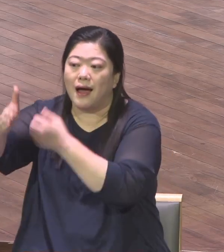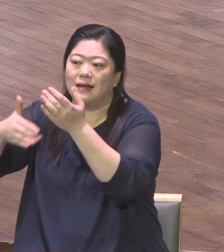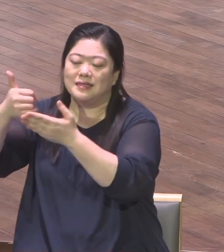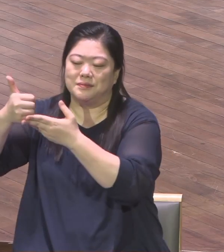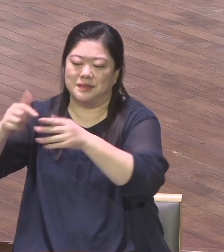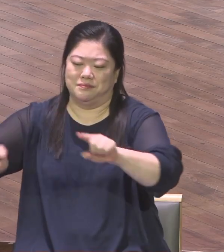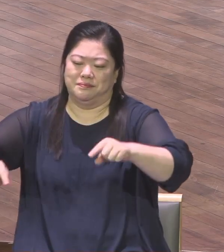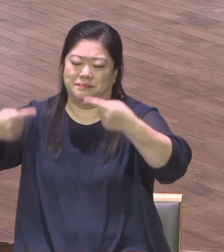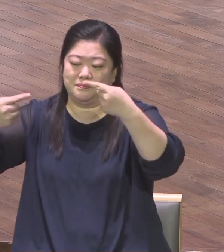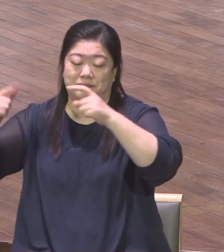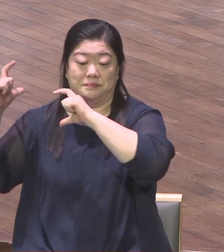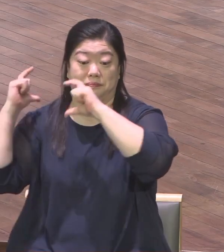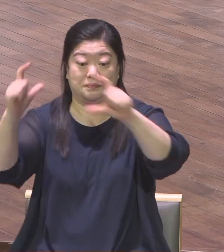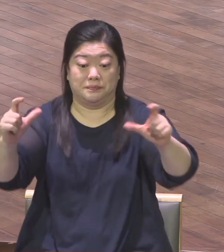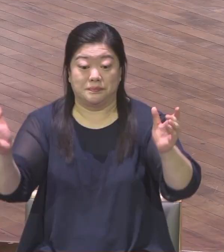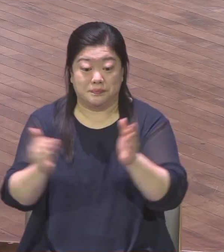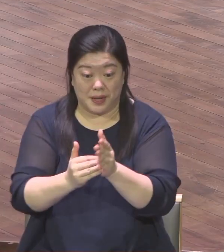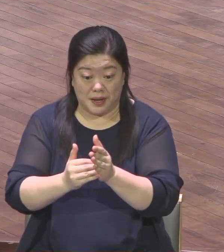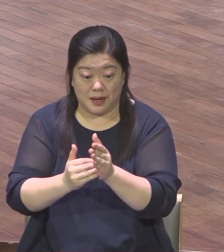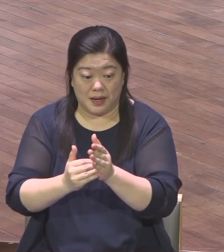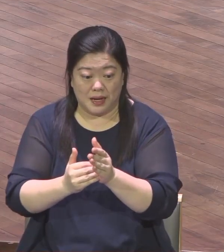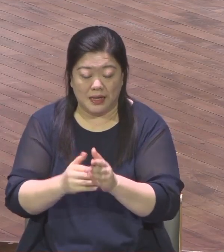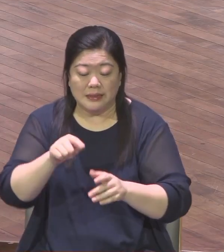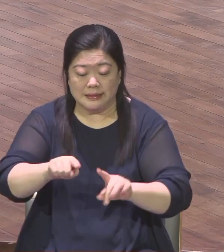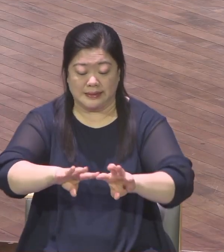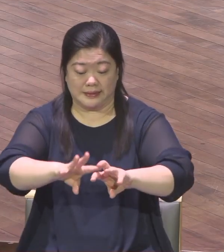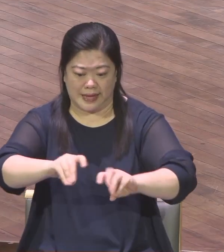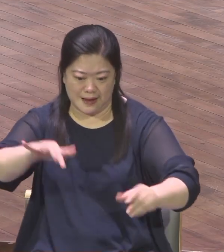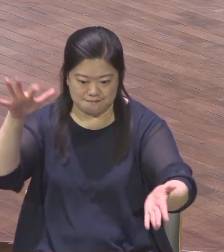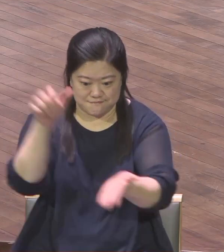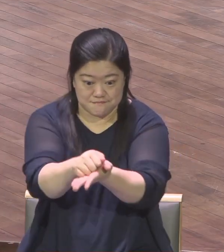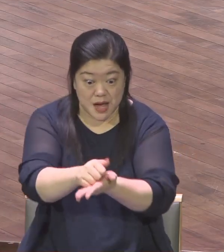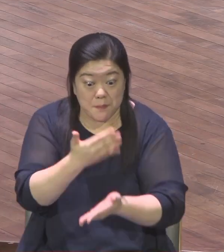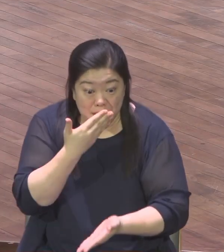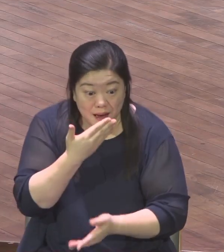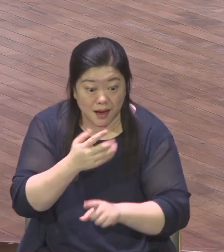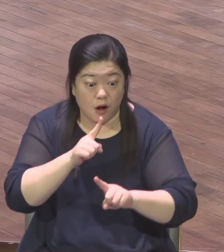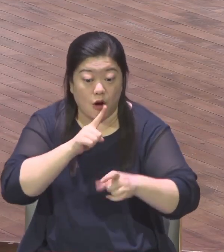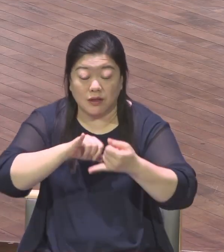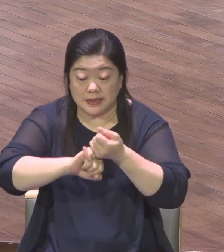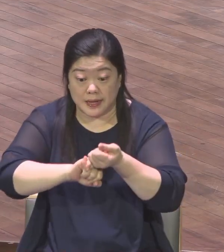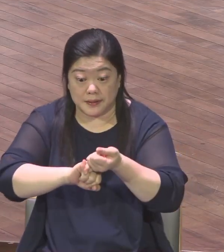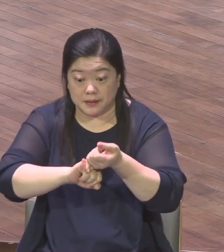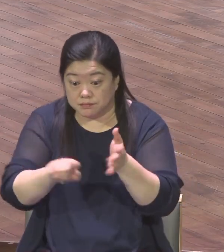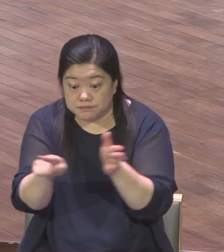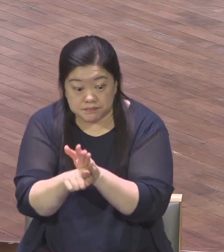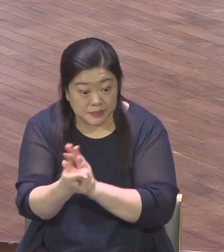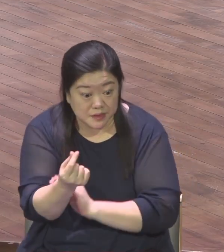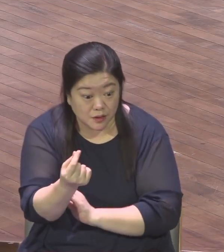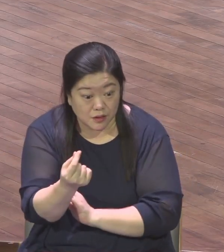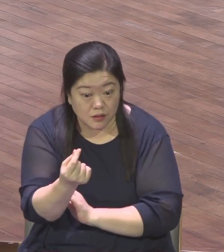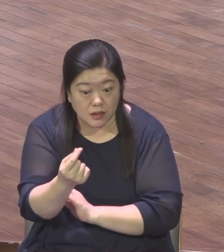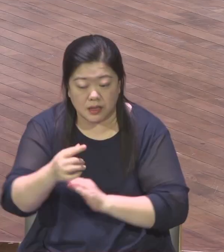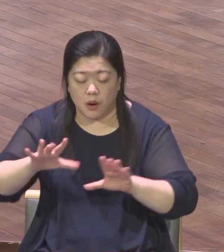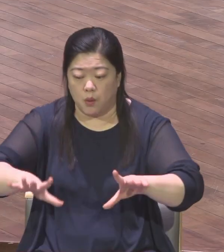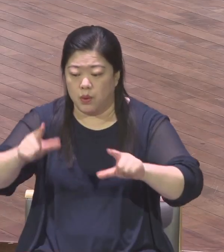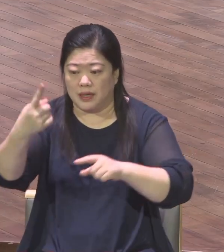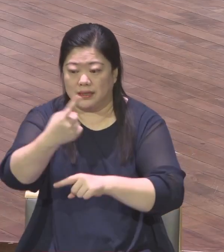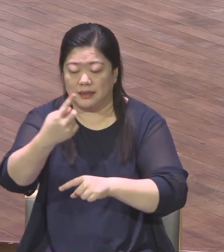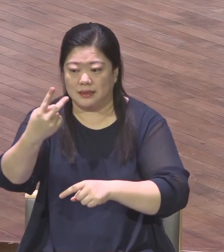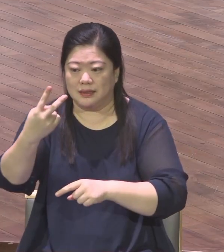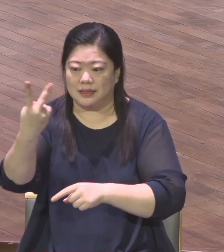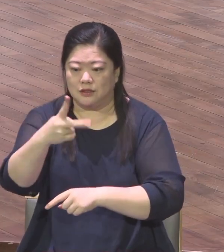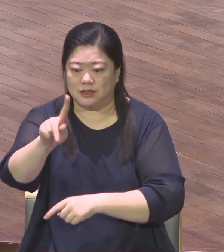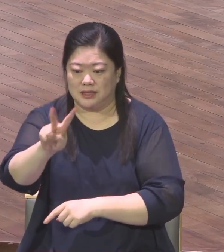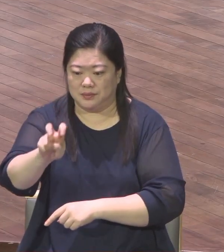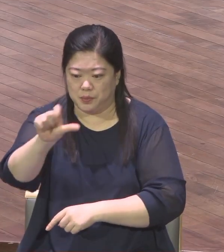뭐예요? 그 땅을 우리에게 주시리라. 언약이에요. 적과 꿀이 흐르는 약속의 땅을 우리에게 주신다.